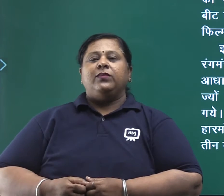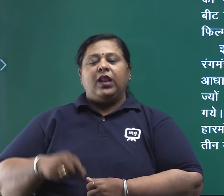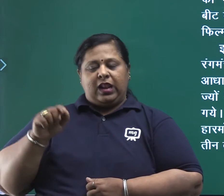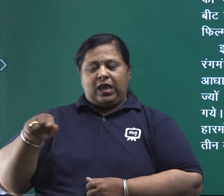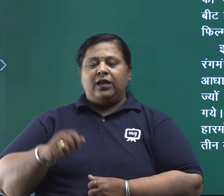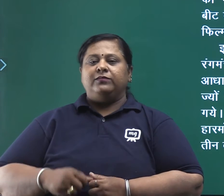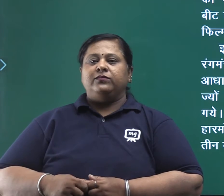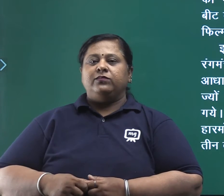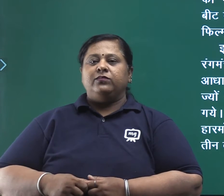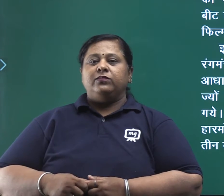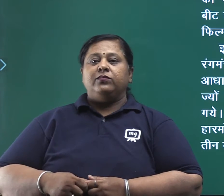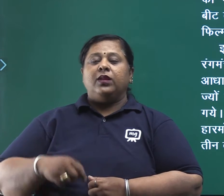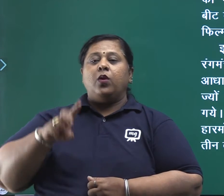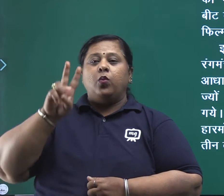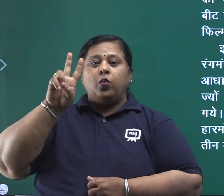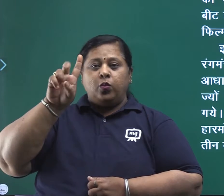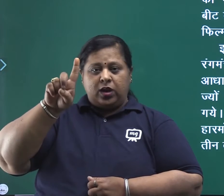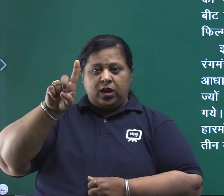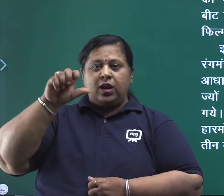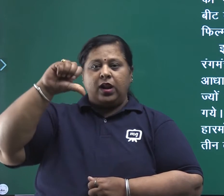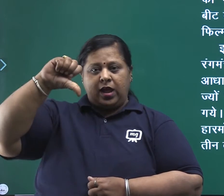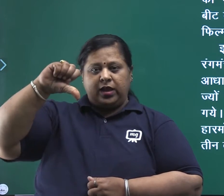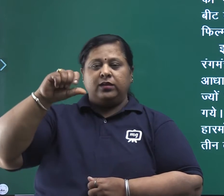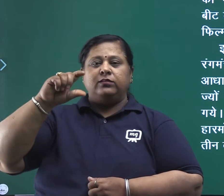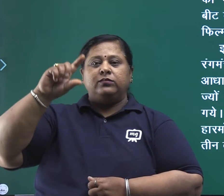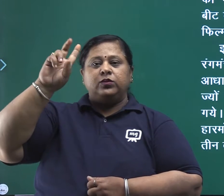ने 1929 में